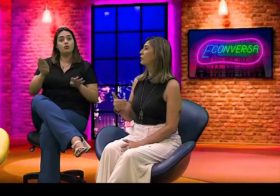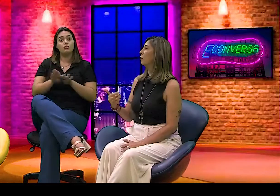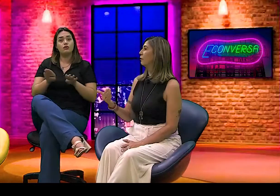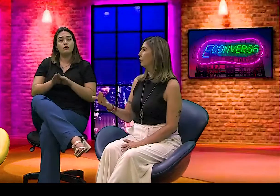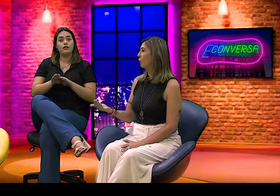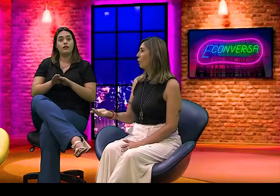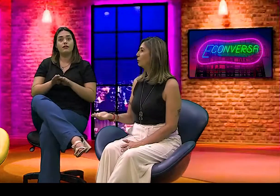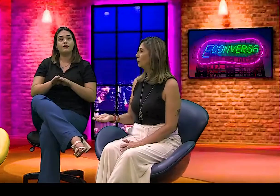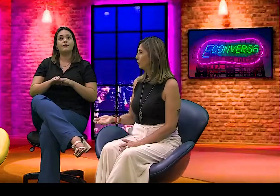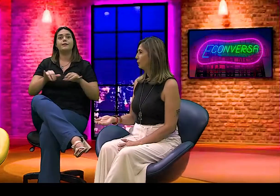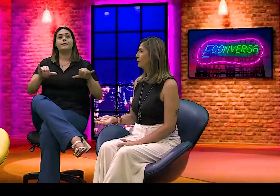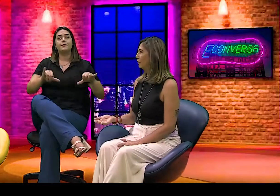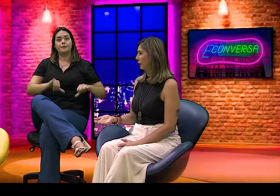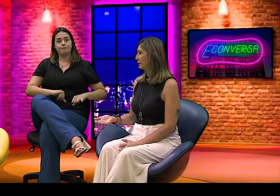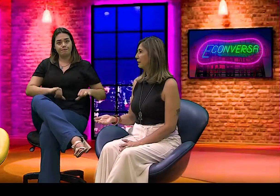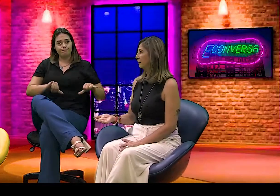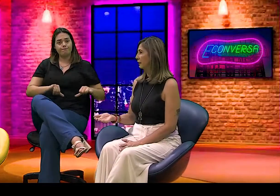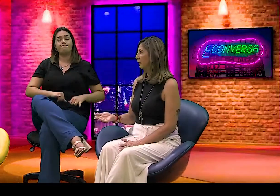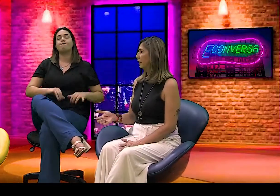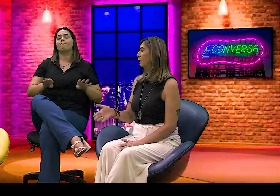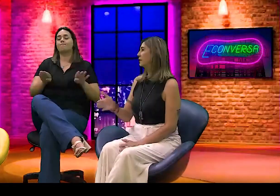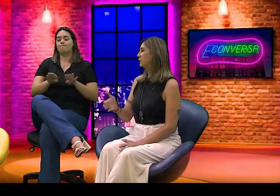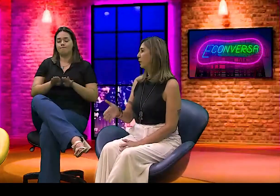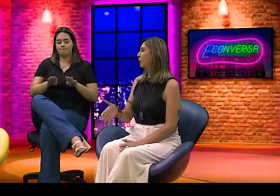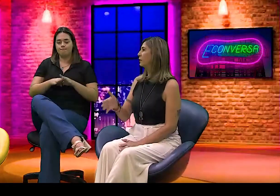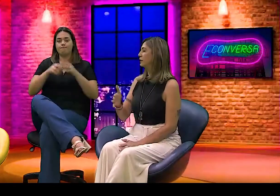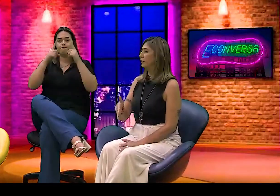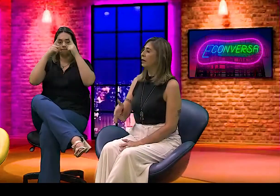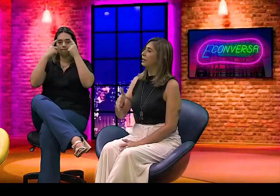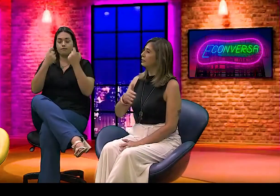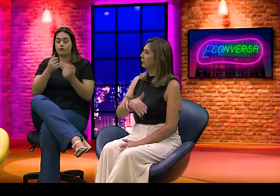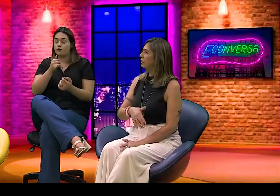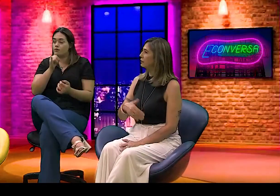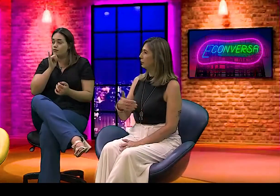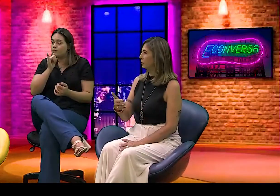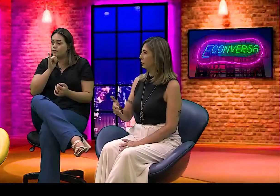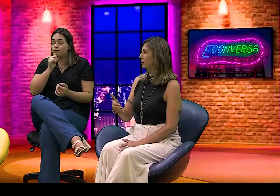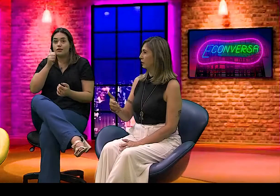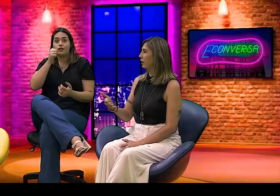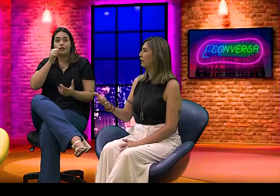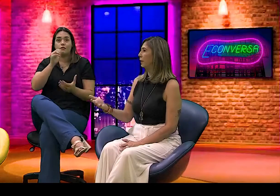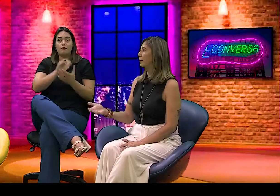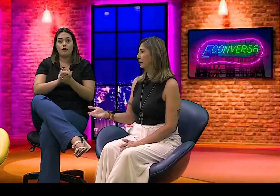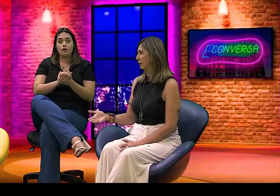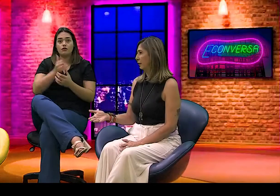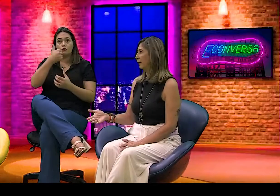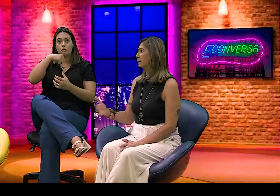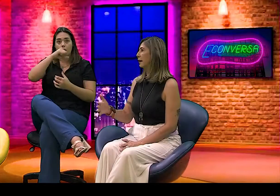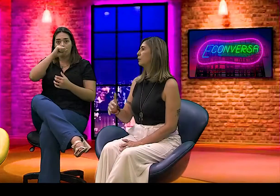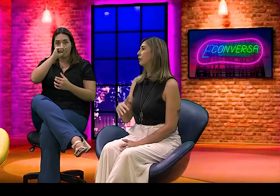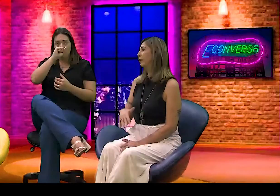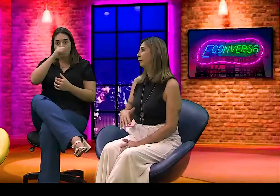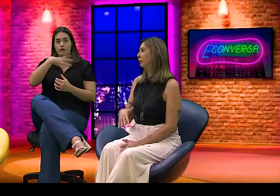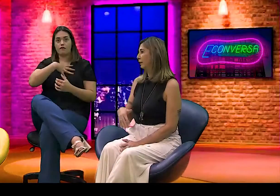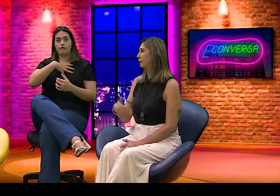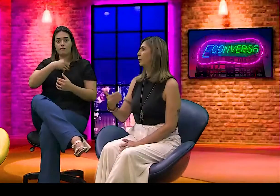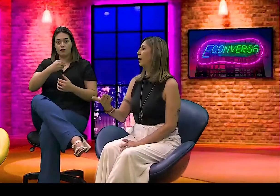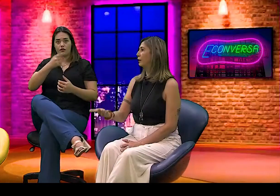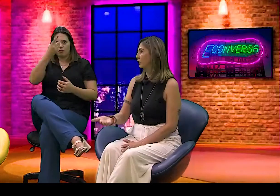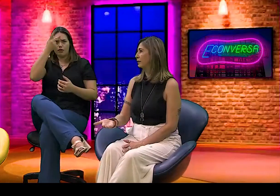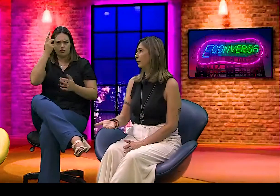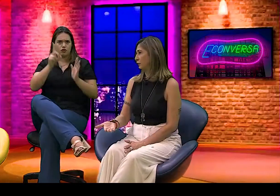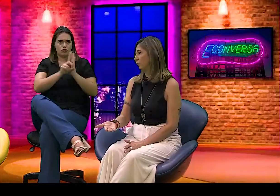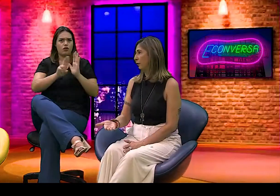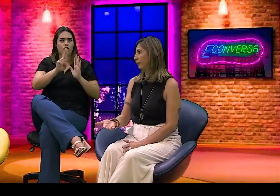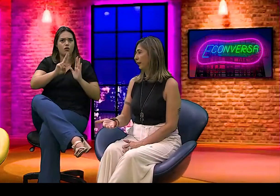também sofrem um outro tipo de violência. Né? Então as esposas, mães, filhas de pessoas que têm a dependência química, elas acabam sofrendo violência por